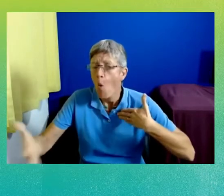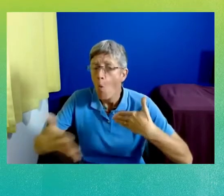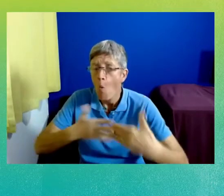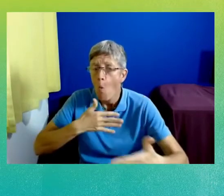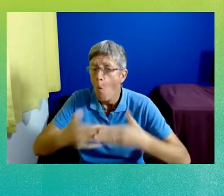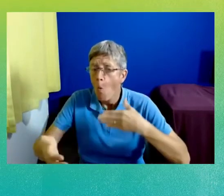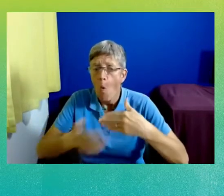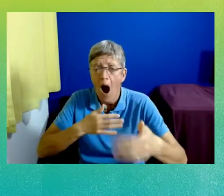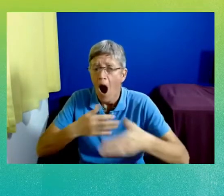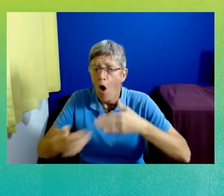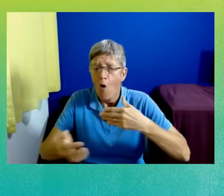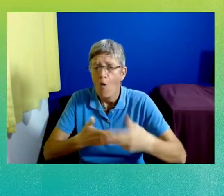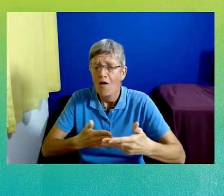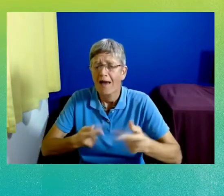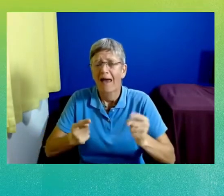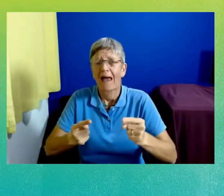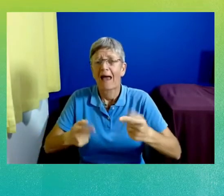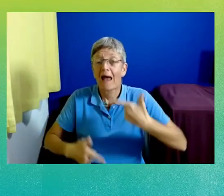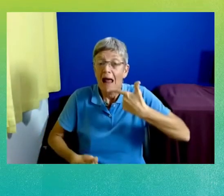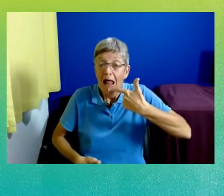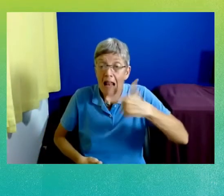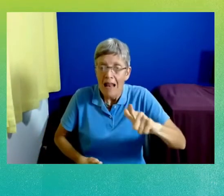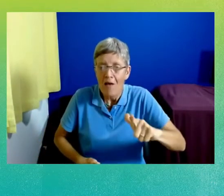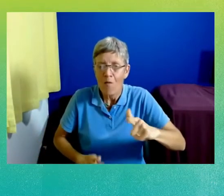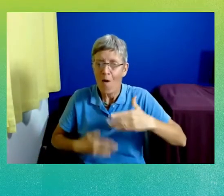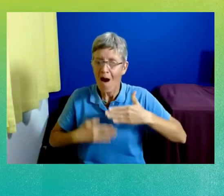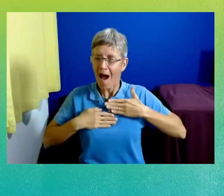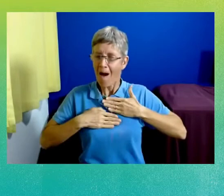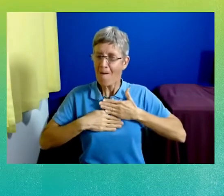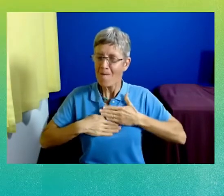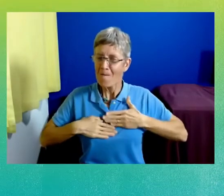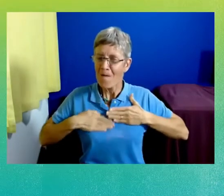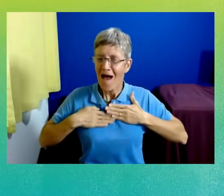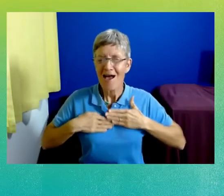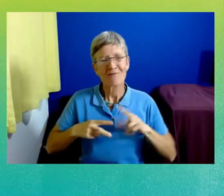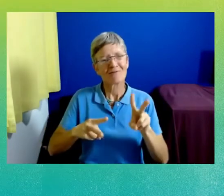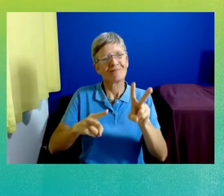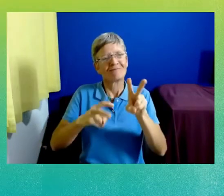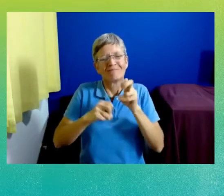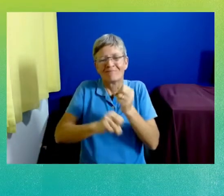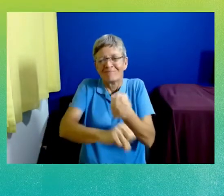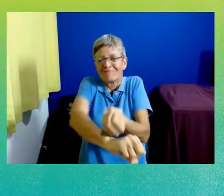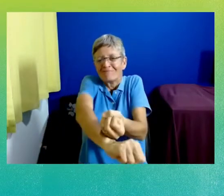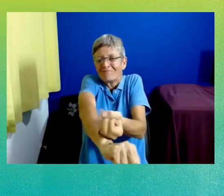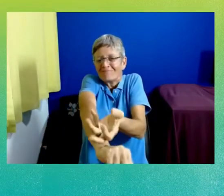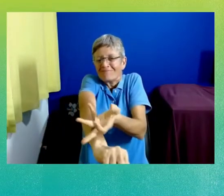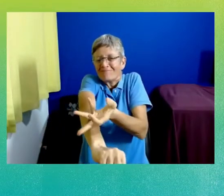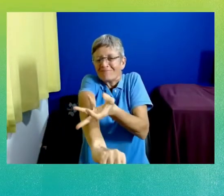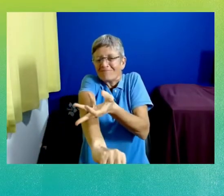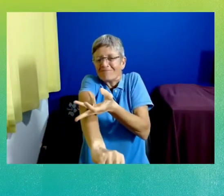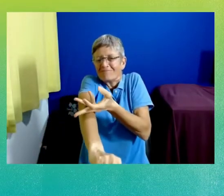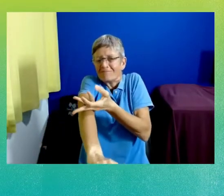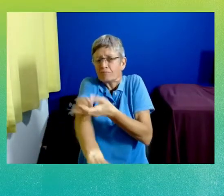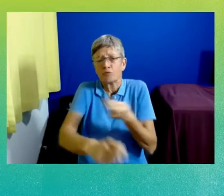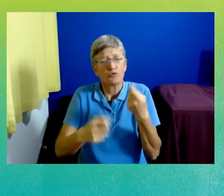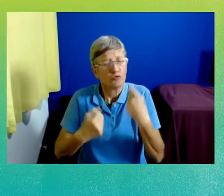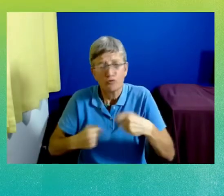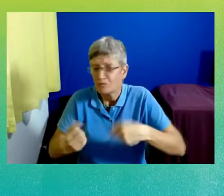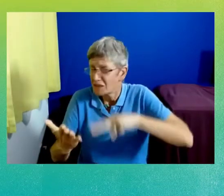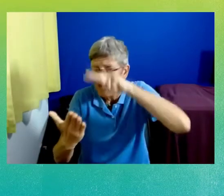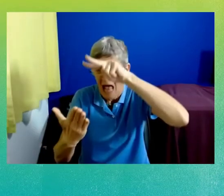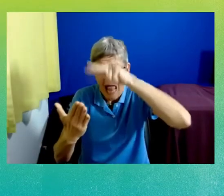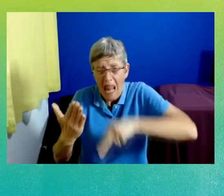A literatura, ela pode estar em qualquer língua que a pessoa possa apreciar